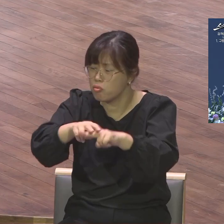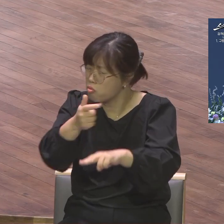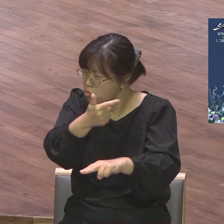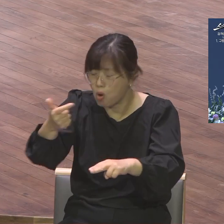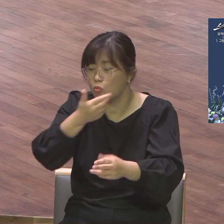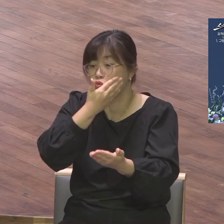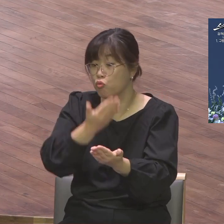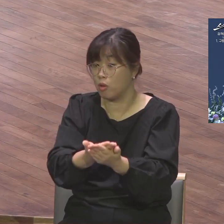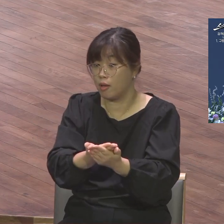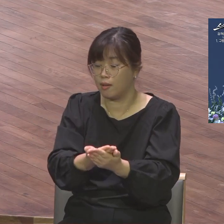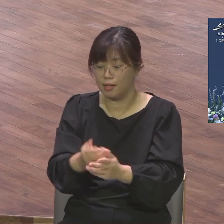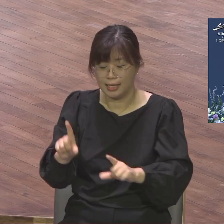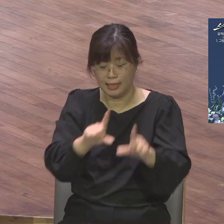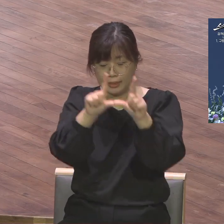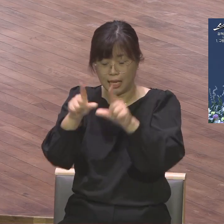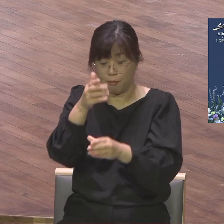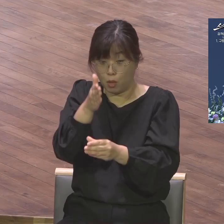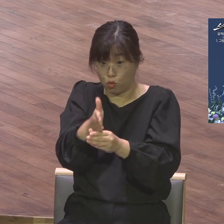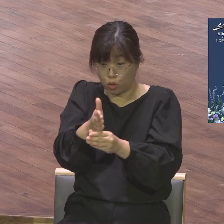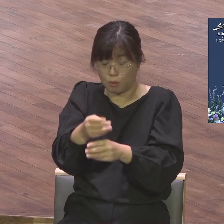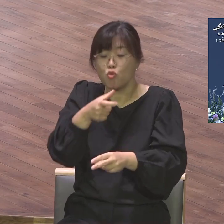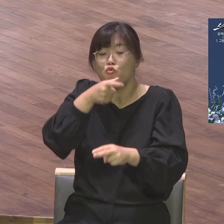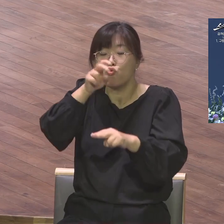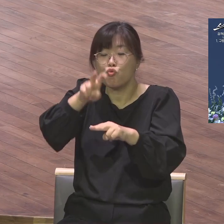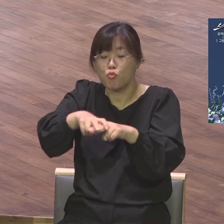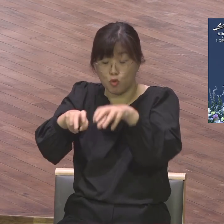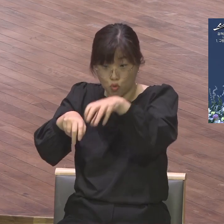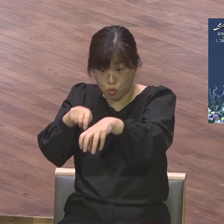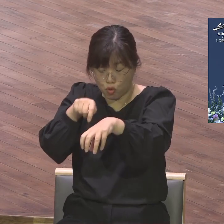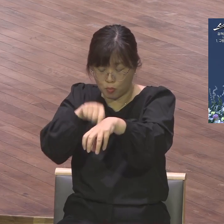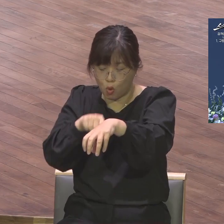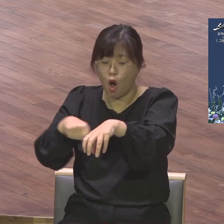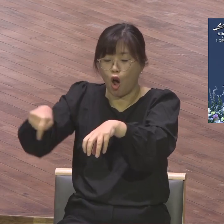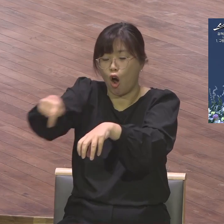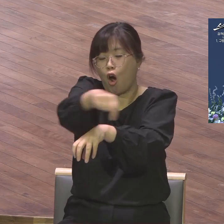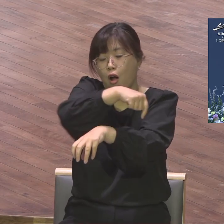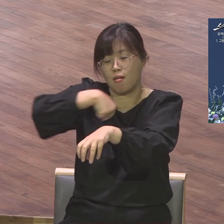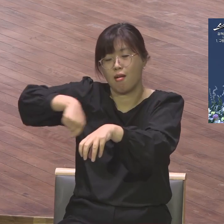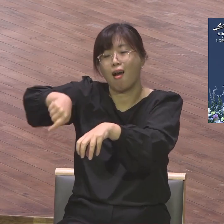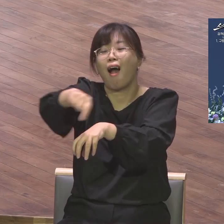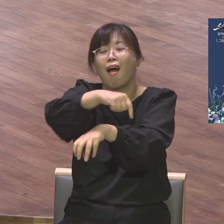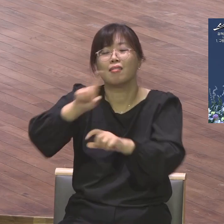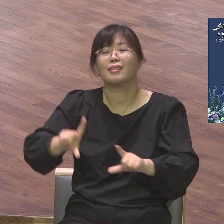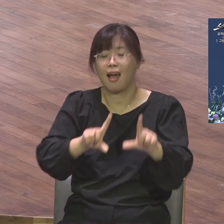그 삶의 중심이 우물이었어요. 우물. 그 여기서 말한 우물은 굉장히 중요한 말이에요.